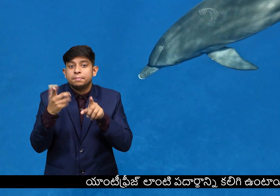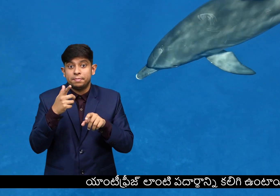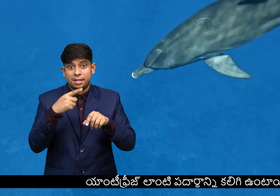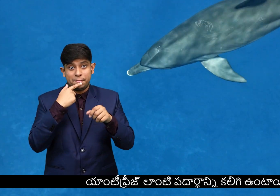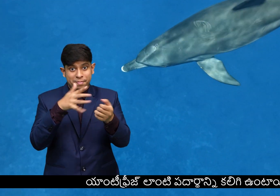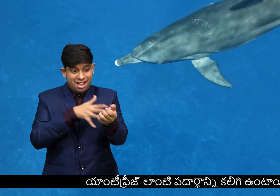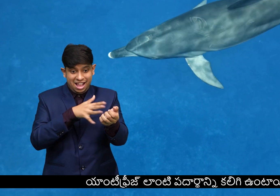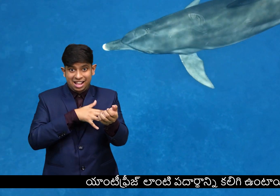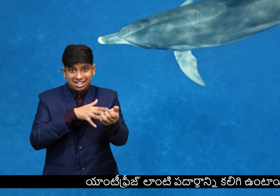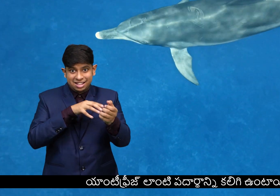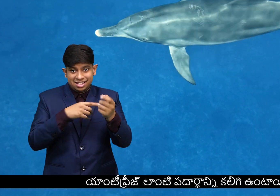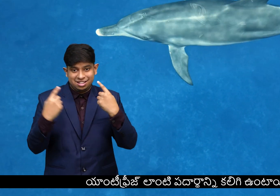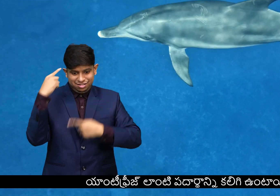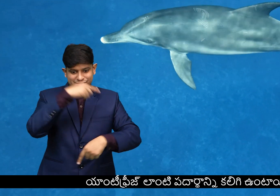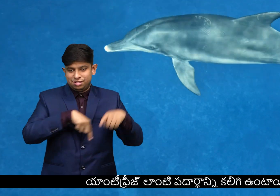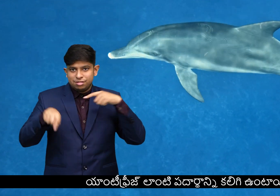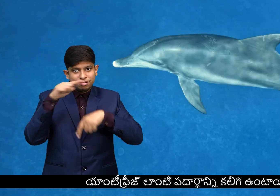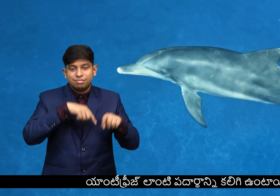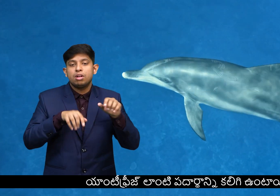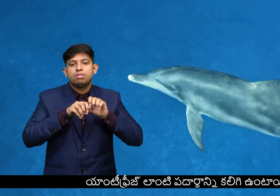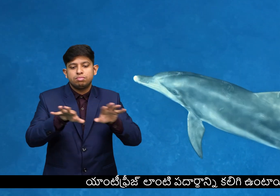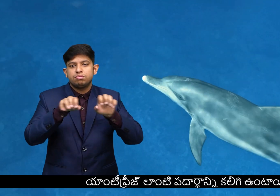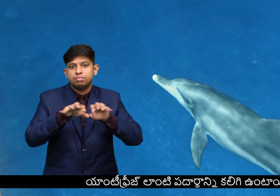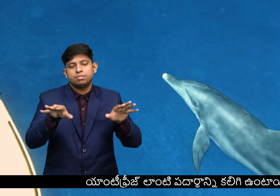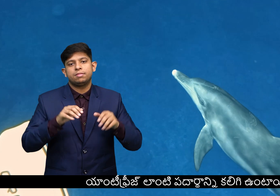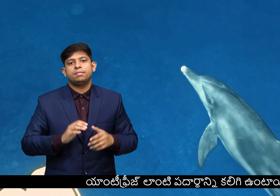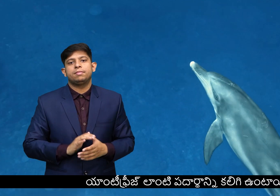యాంటీఫ్రీజ్ లాంటి పదార్థాన్ని కలిగి ఉంటాయి.